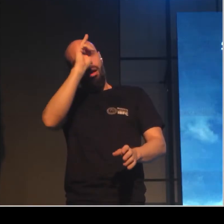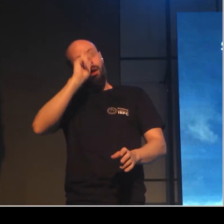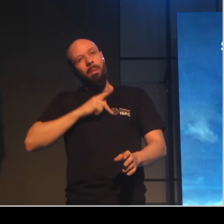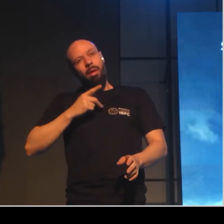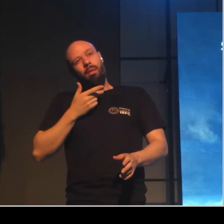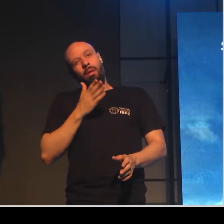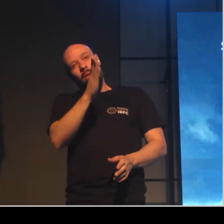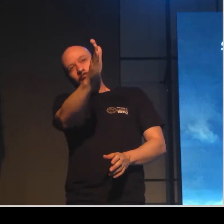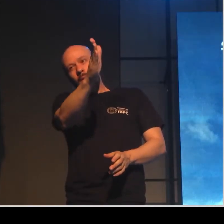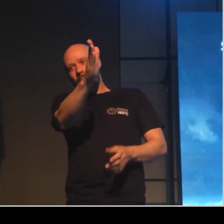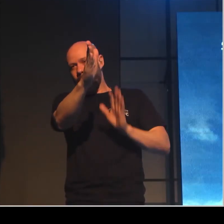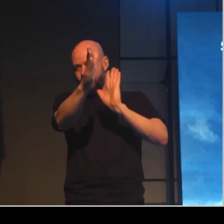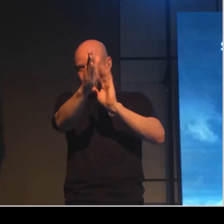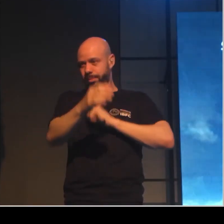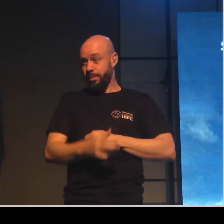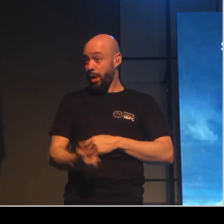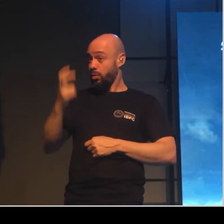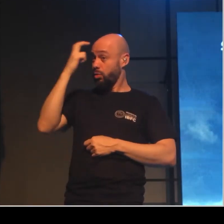Agora o sábio